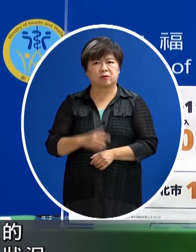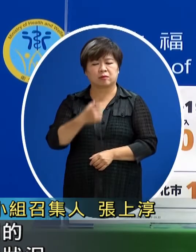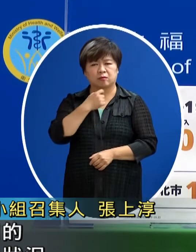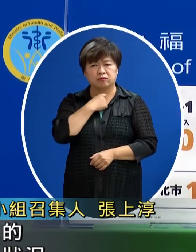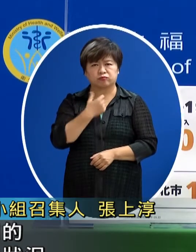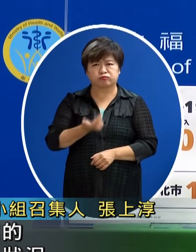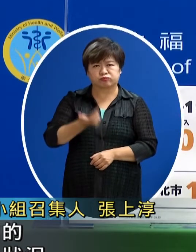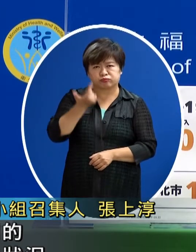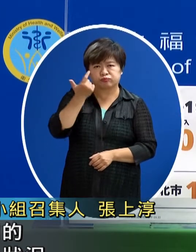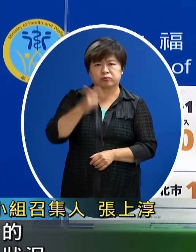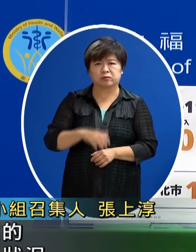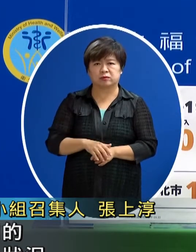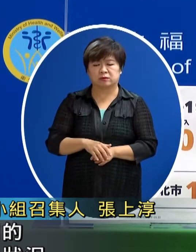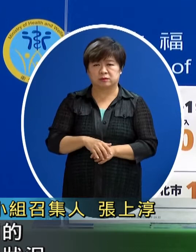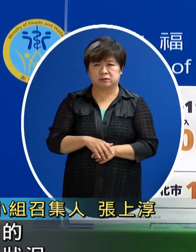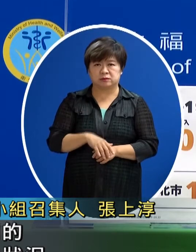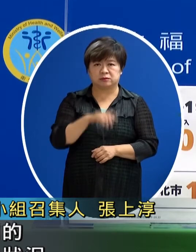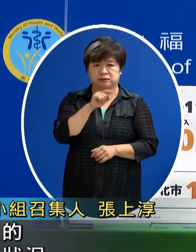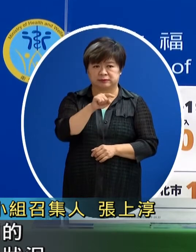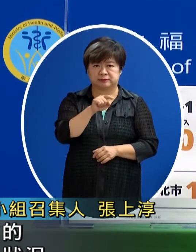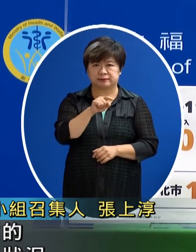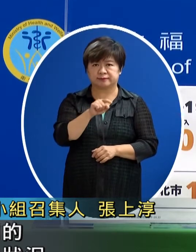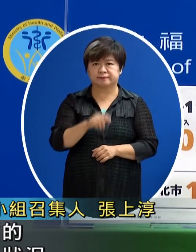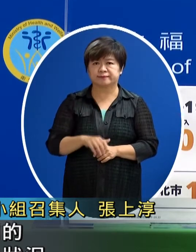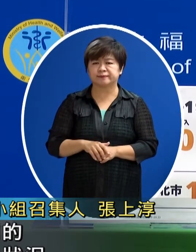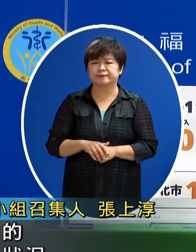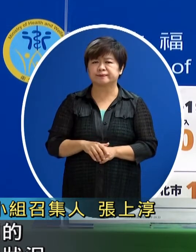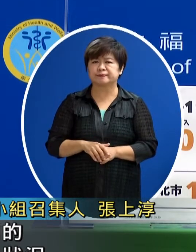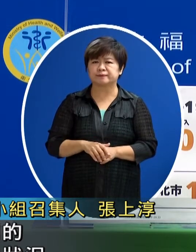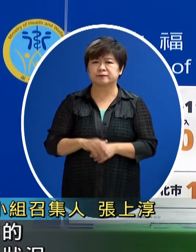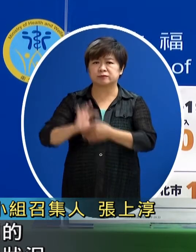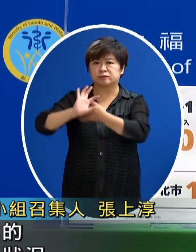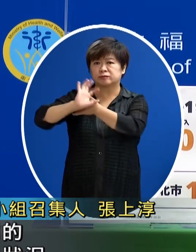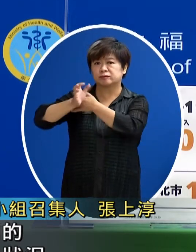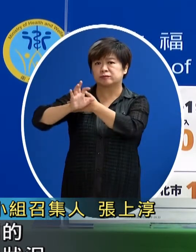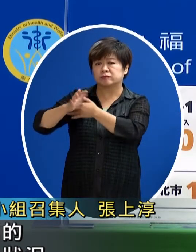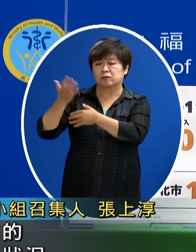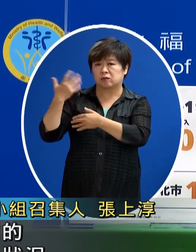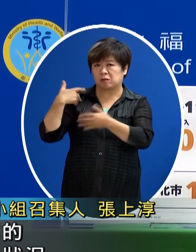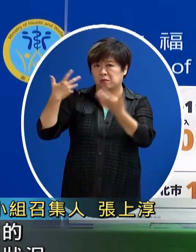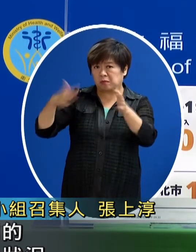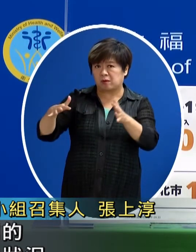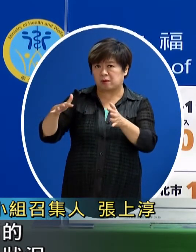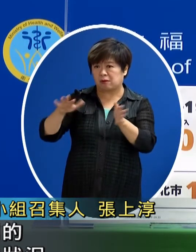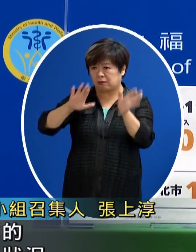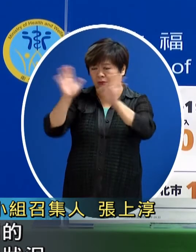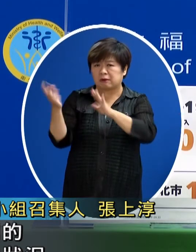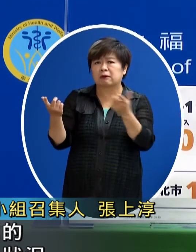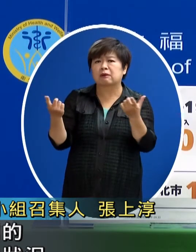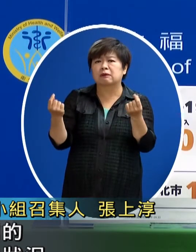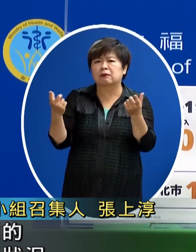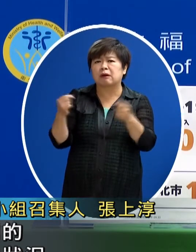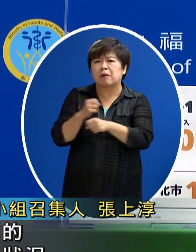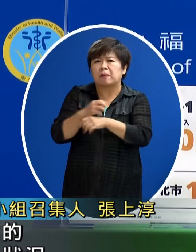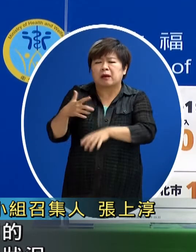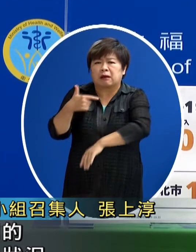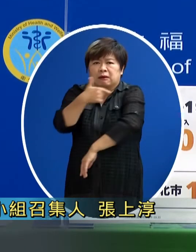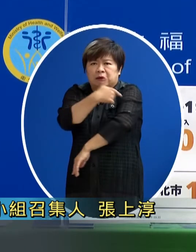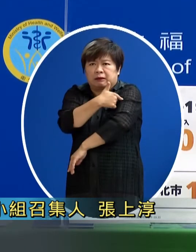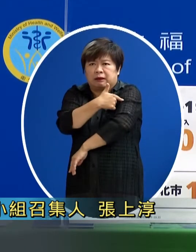快去积极的收集相关的这个国外过去也有这样的一个误打的一个状况，那这些误打的